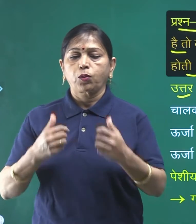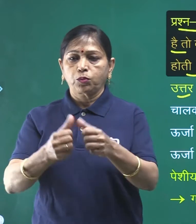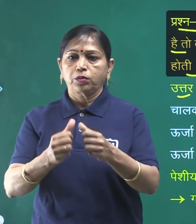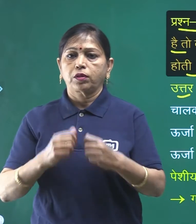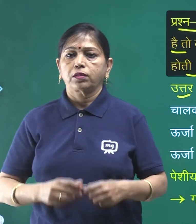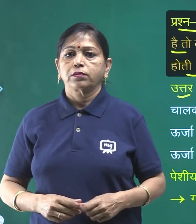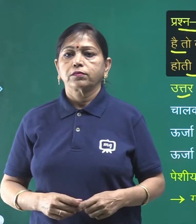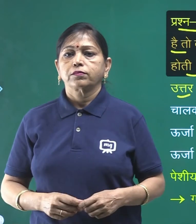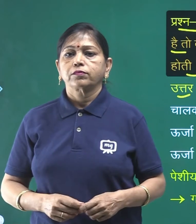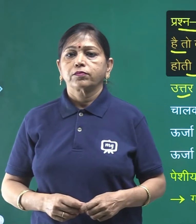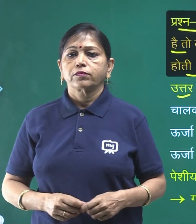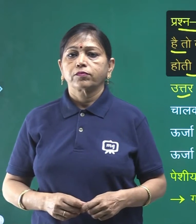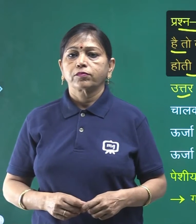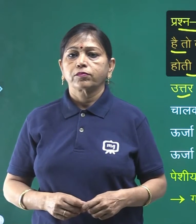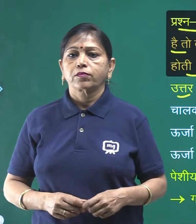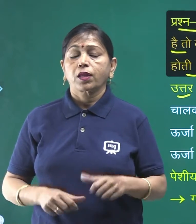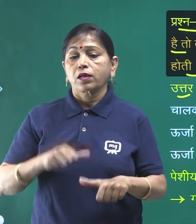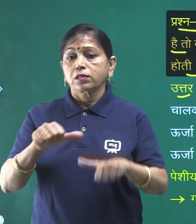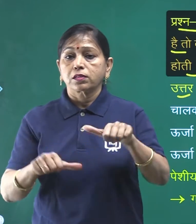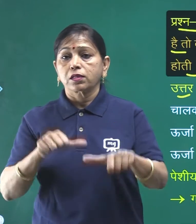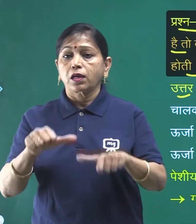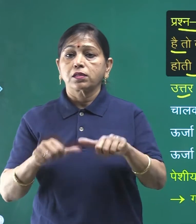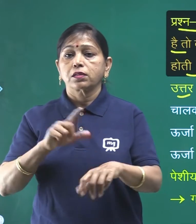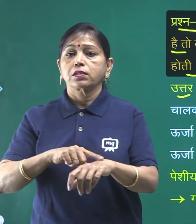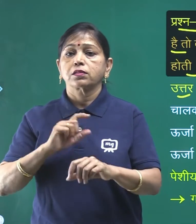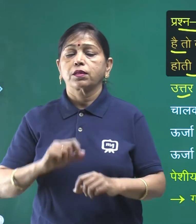उत्तर साइकिल चलाते समय